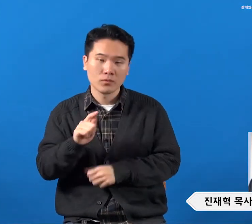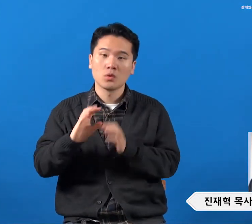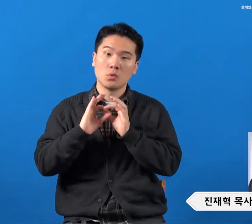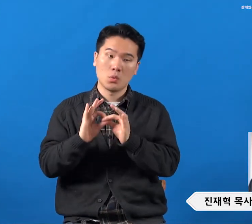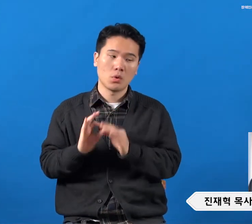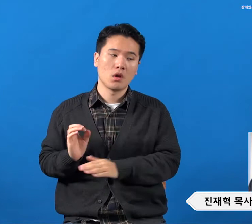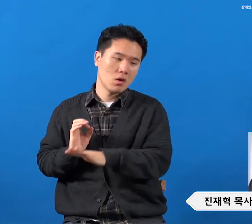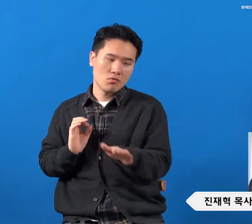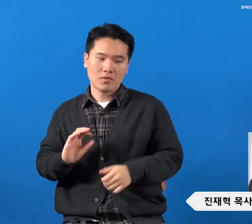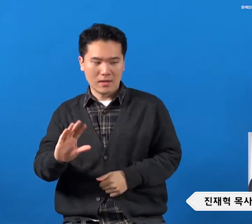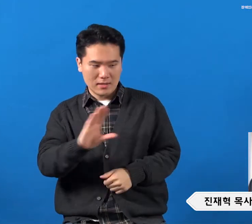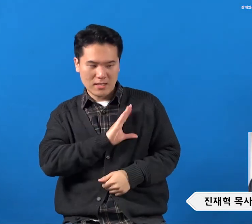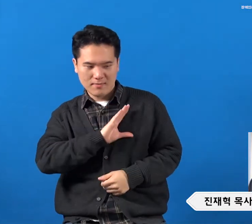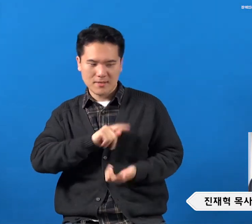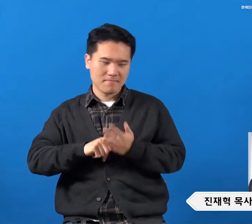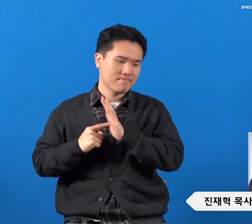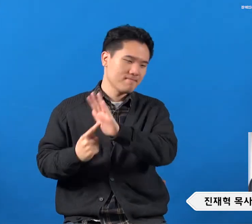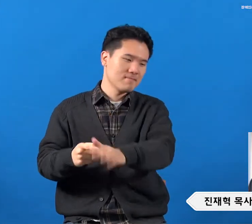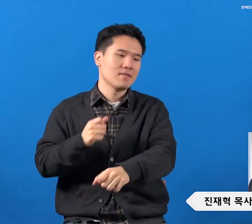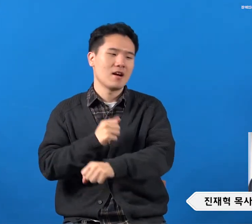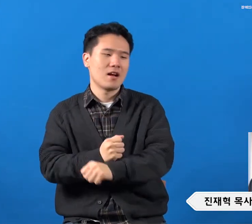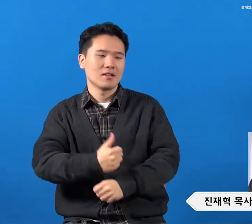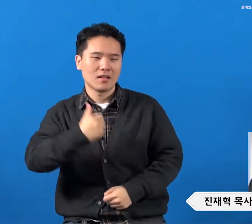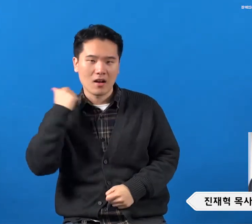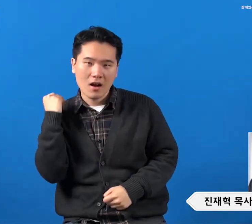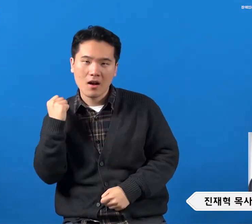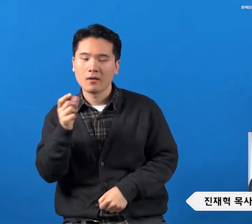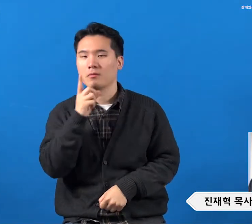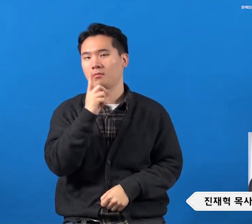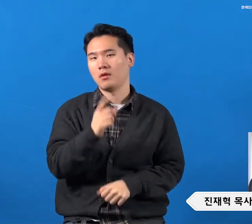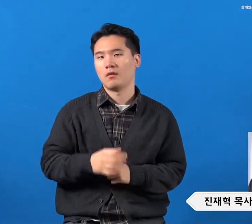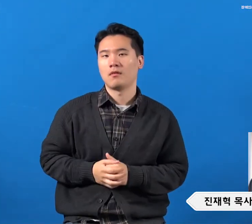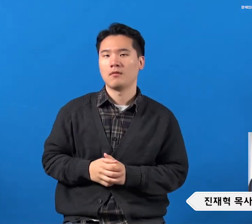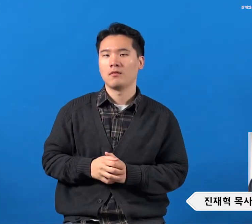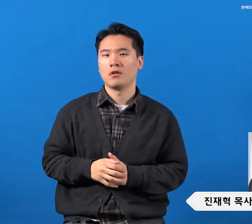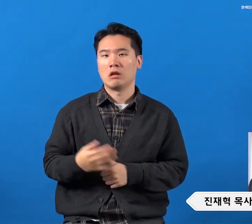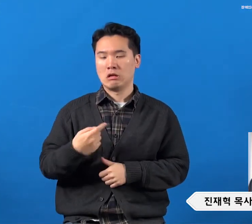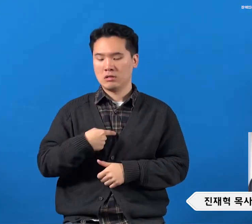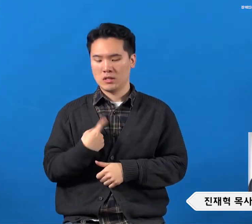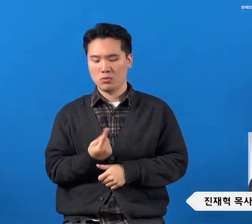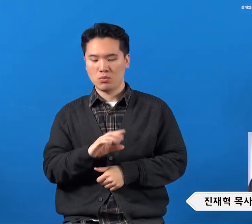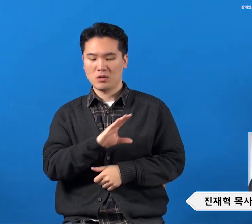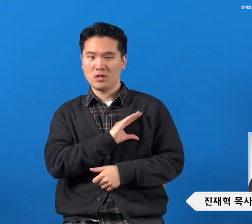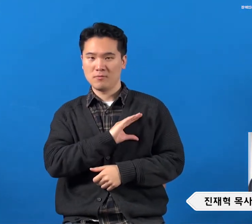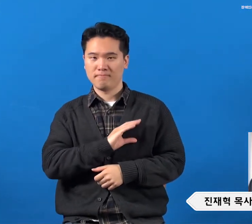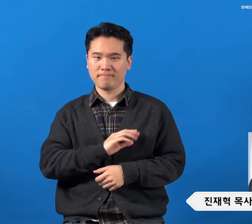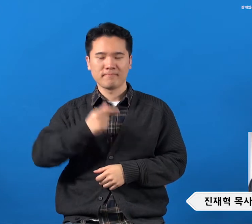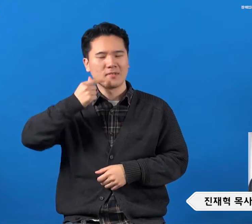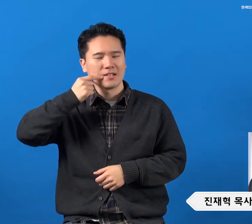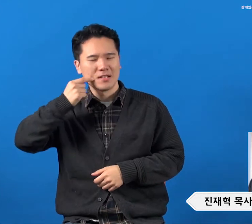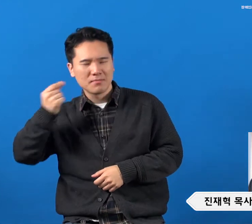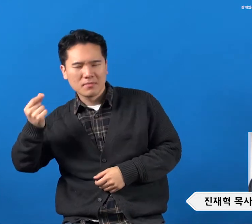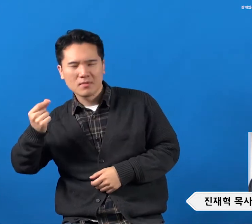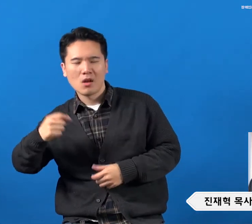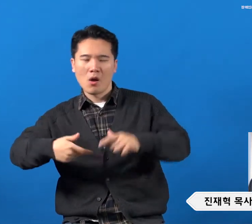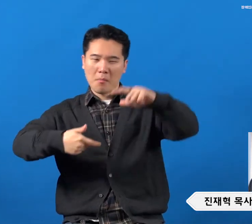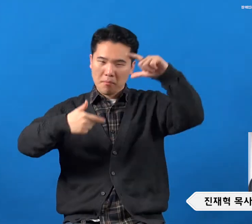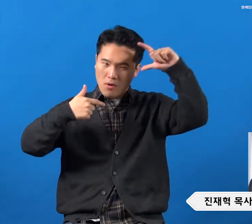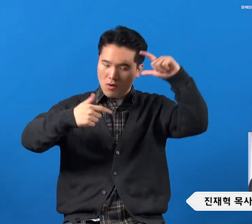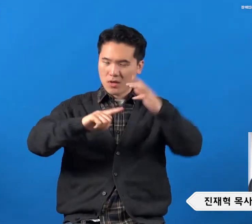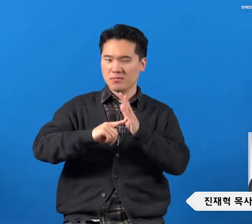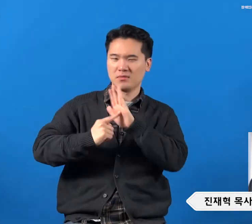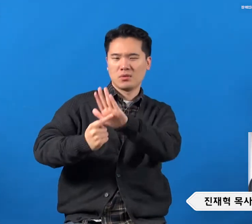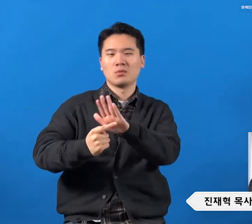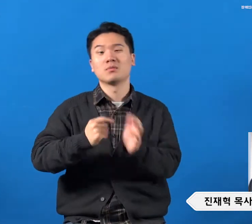해서 우리의 이름을 내자라고 이야기합니다. 그 이름을 알리고 싶었습니다. 인기와